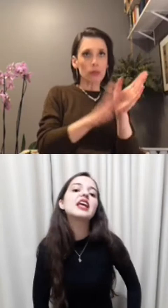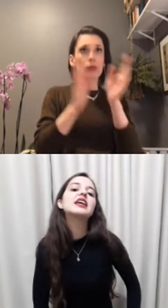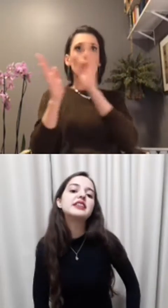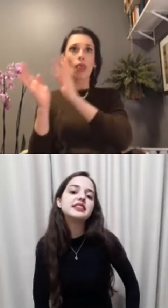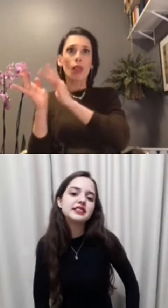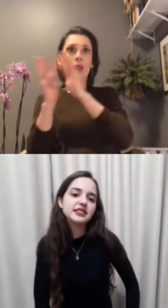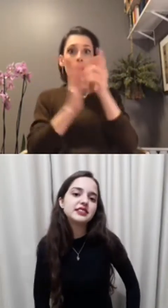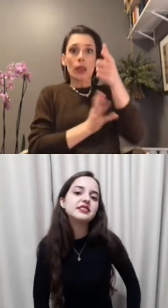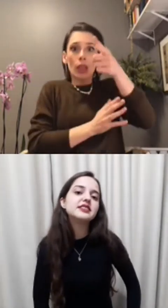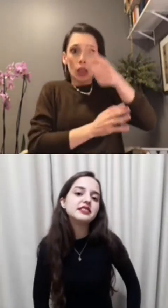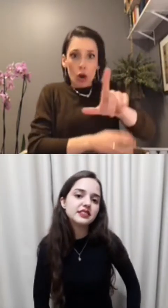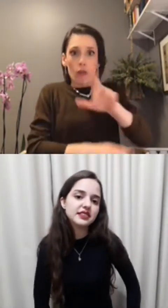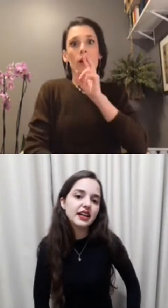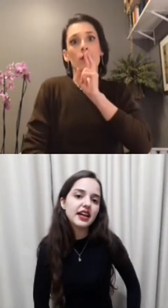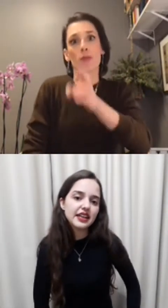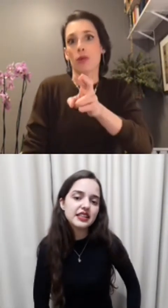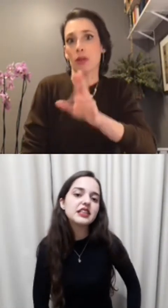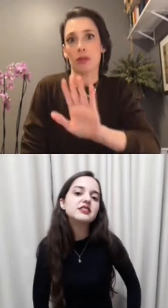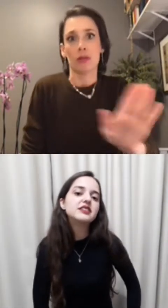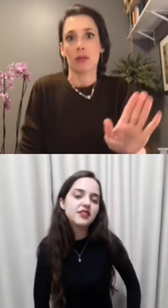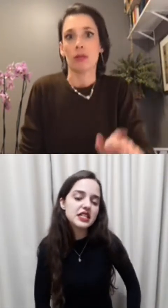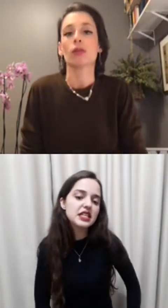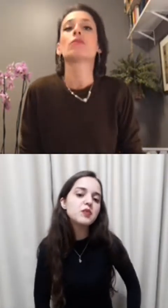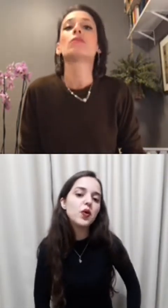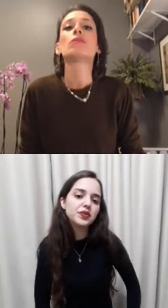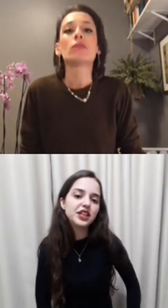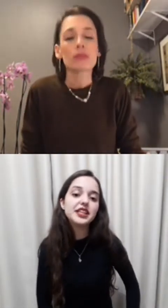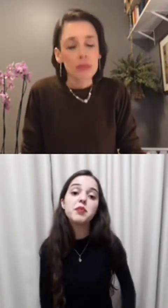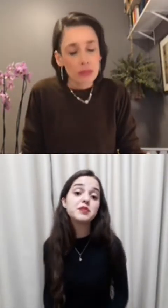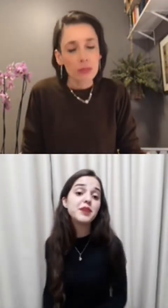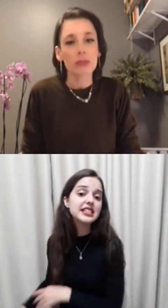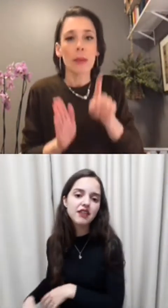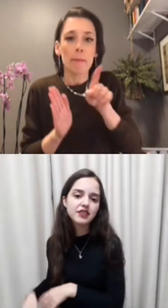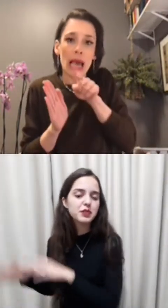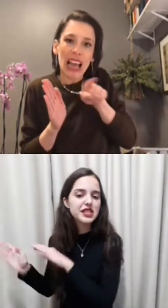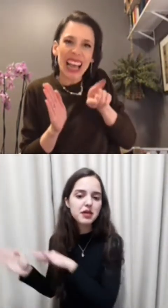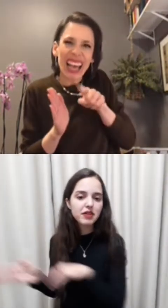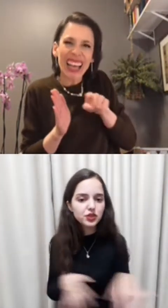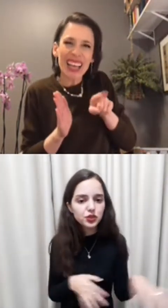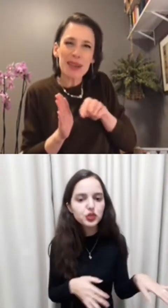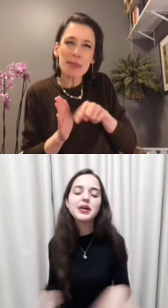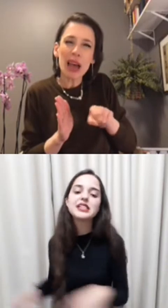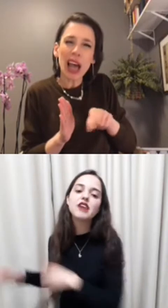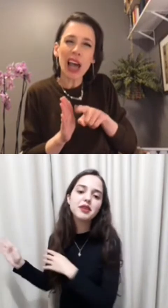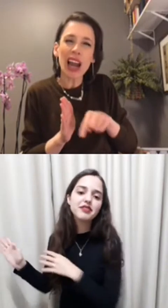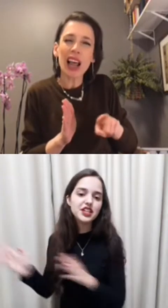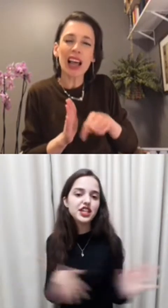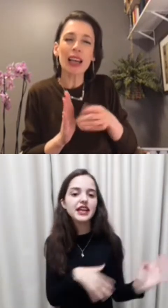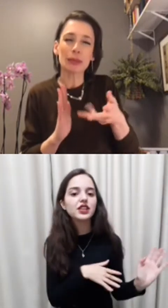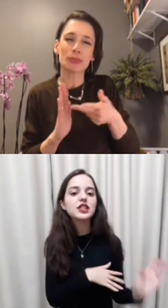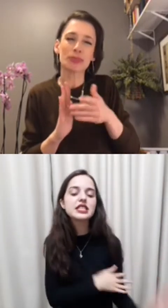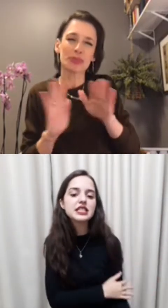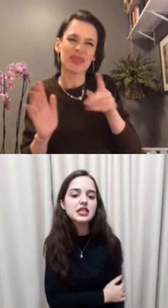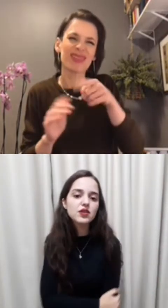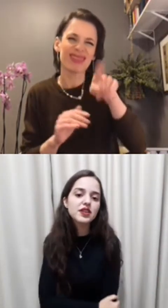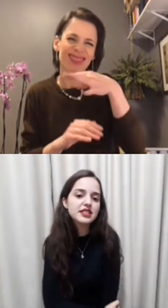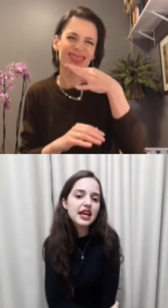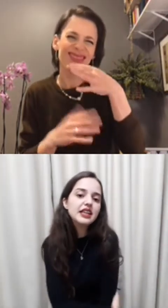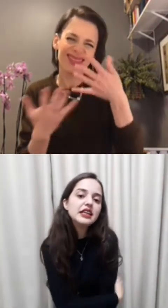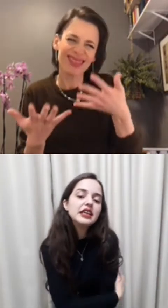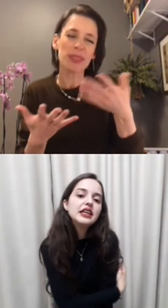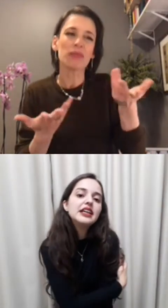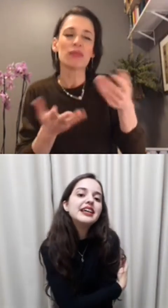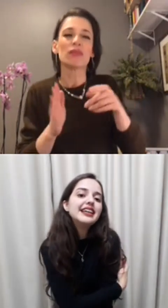Pronto. Aí na segunda vez responde. E depois passava, depois que acabava tudo, passava uma vez direta todas as questões,